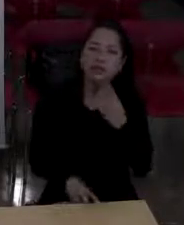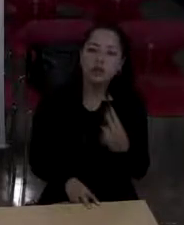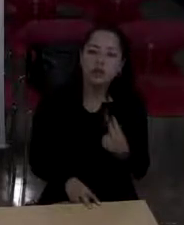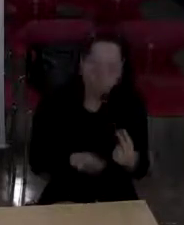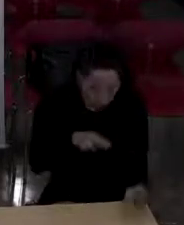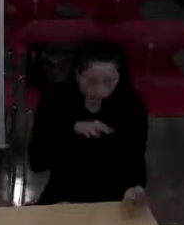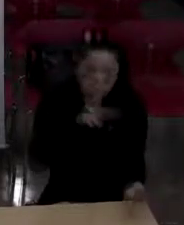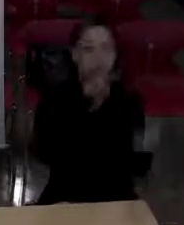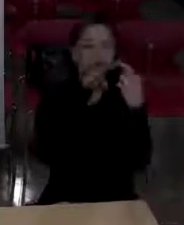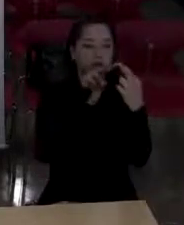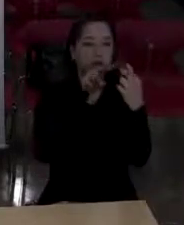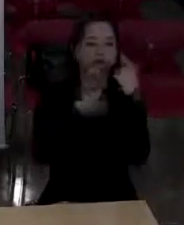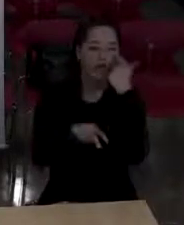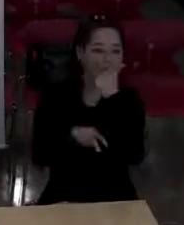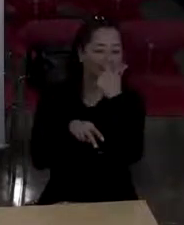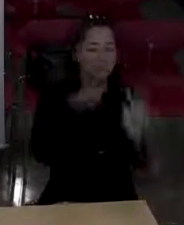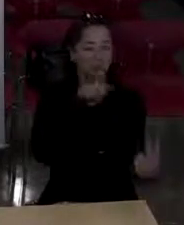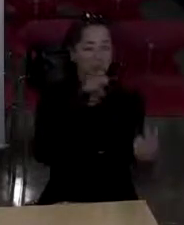Aquí.